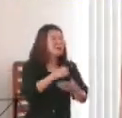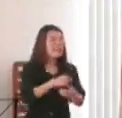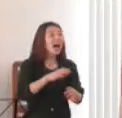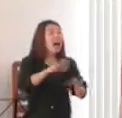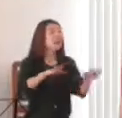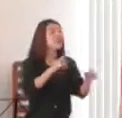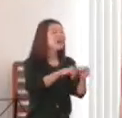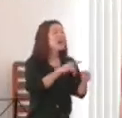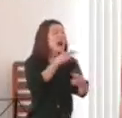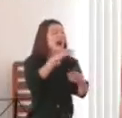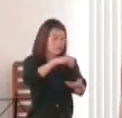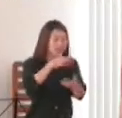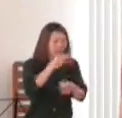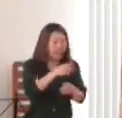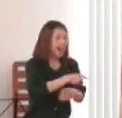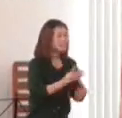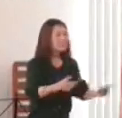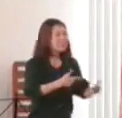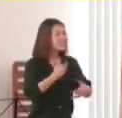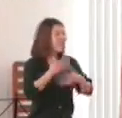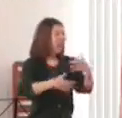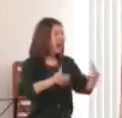スにあれを買ってあげるから、ね、